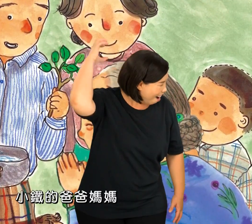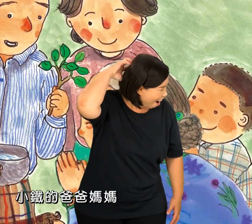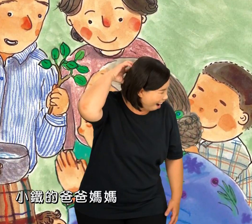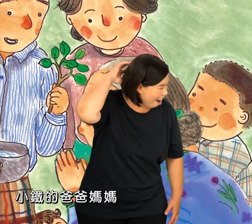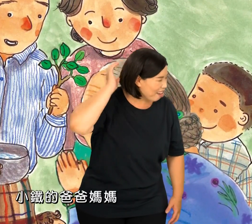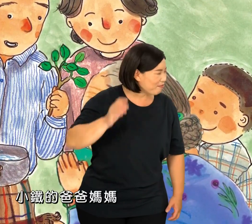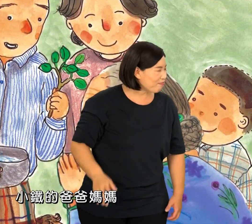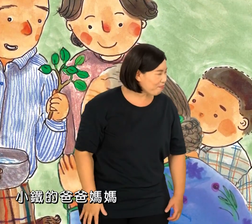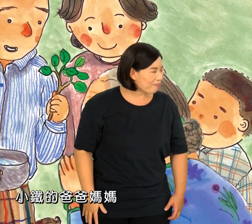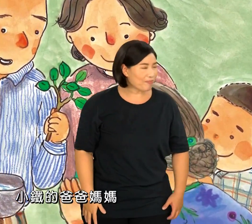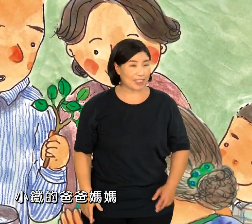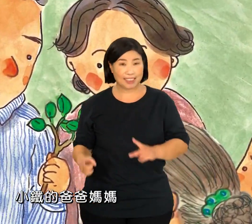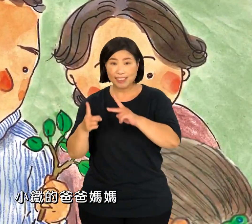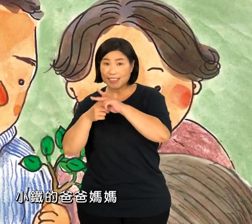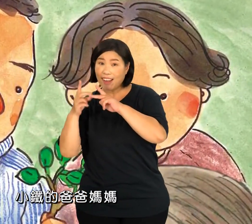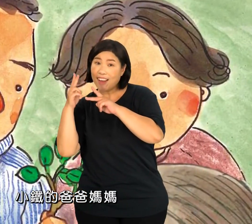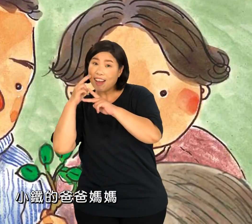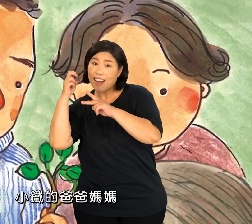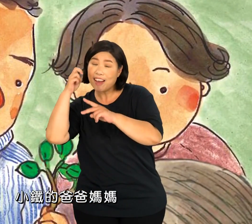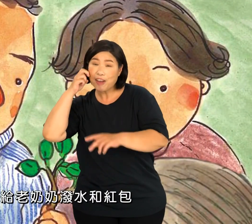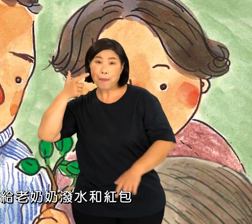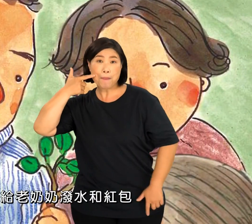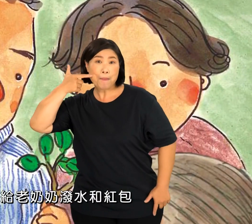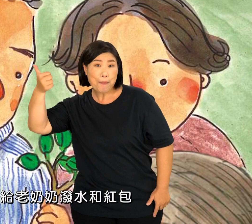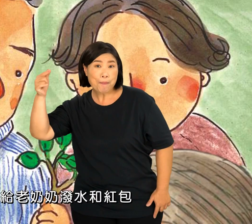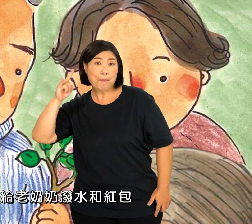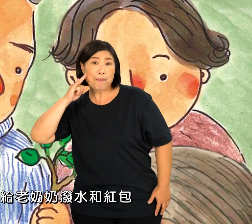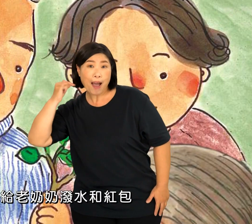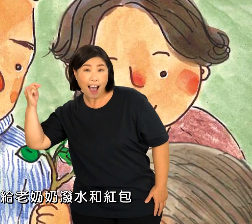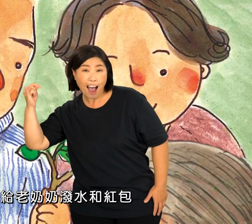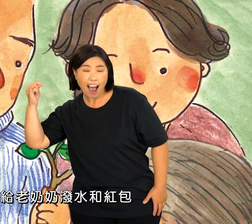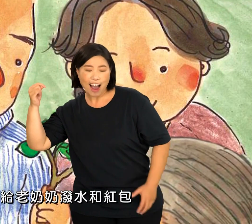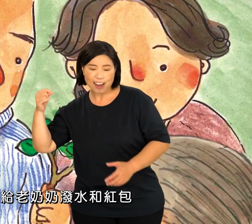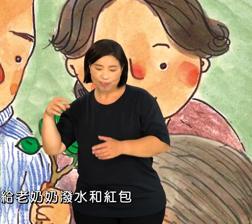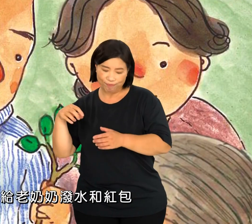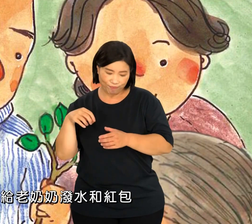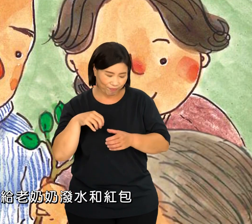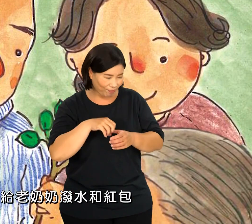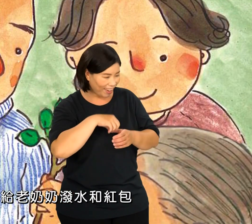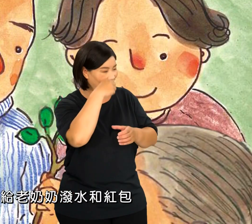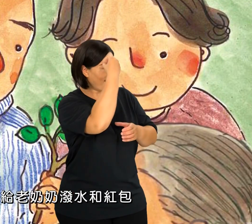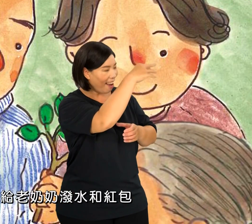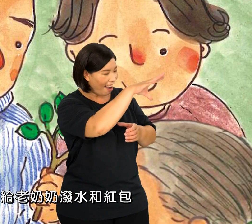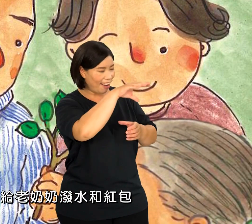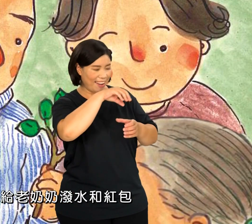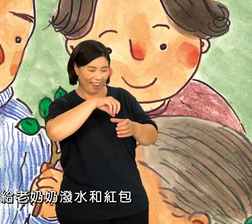小铁的爸爸妈妈给老奶奶泼水